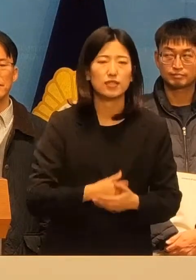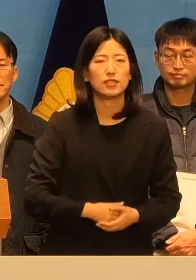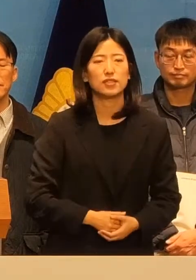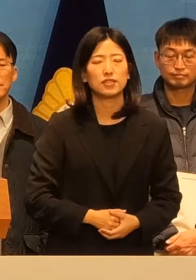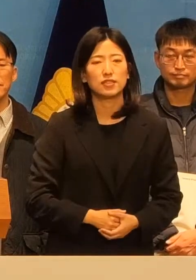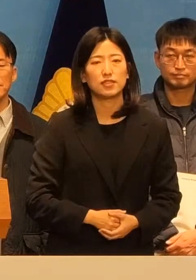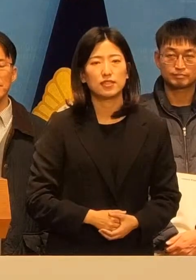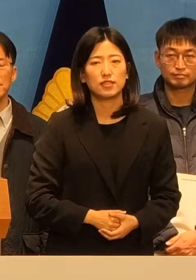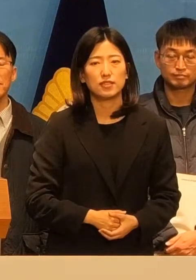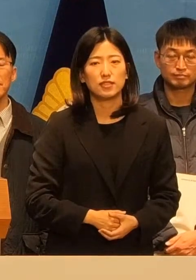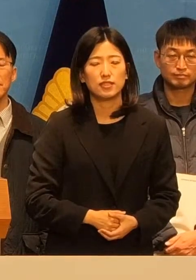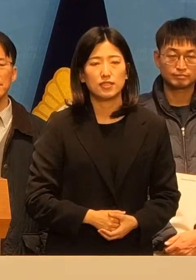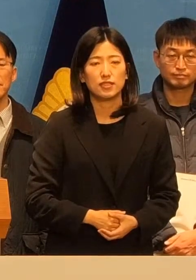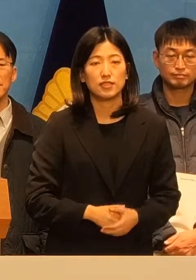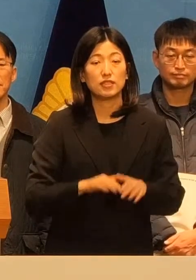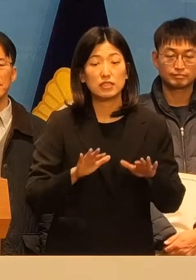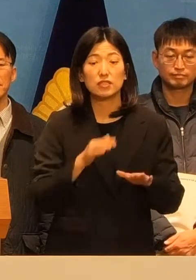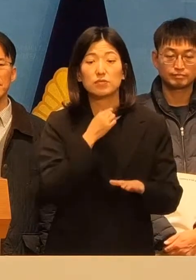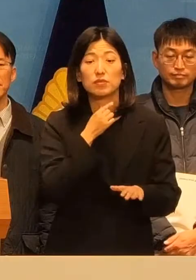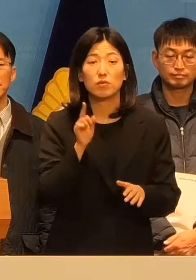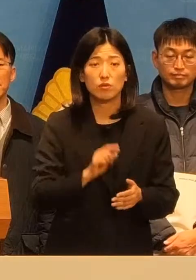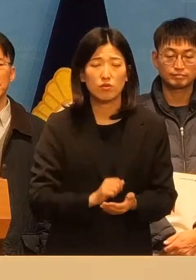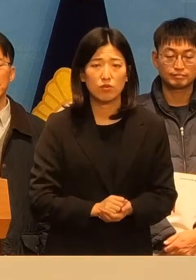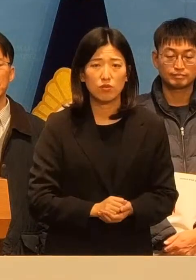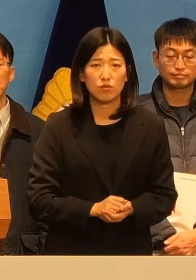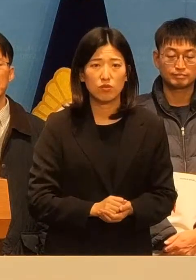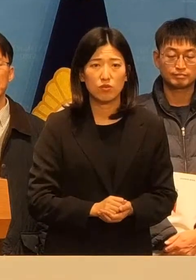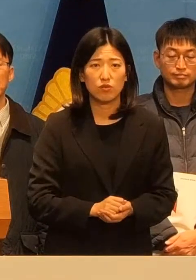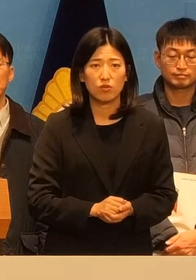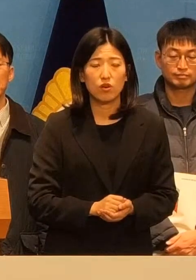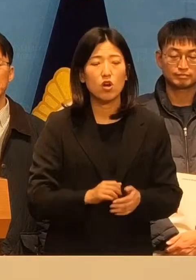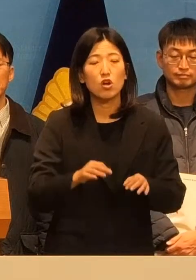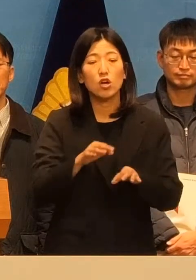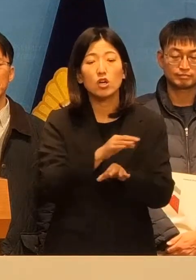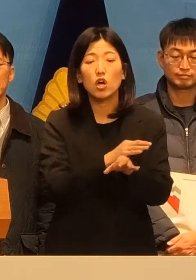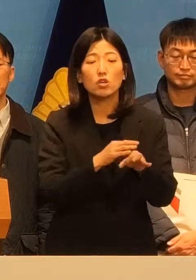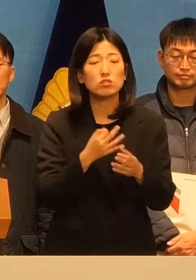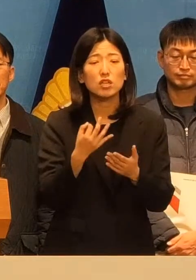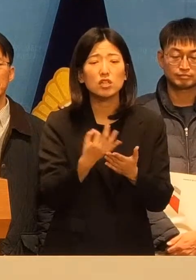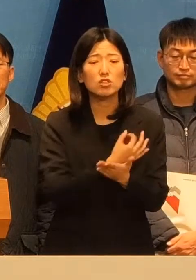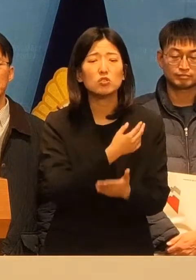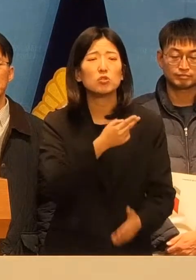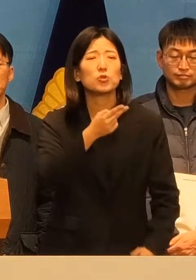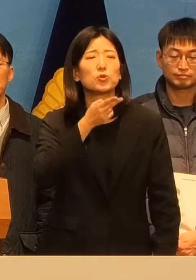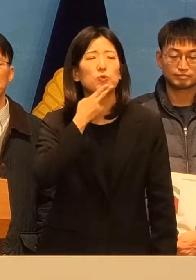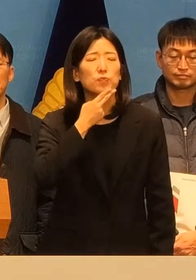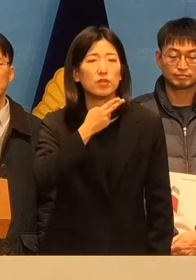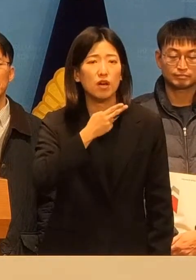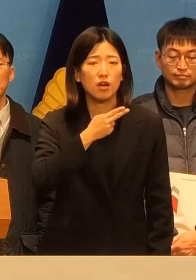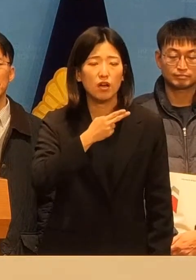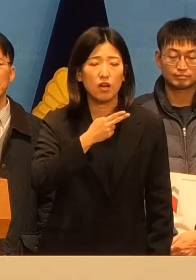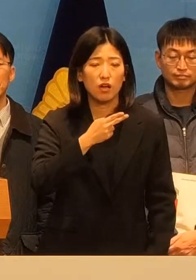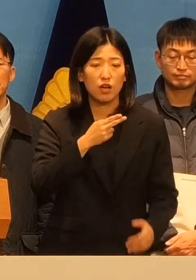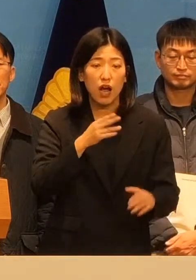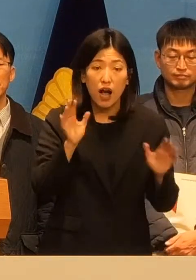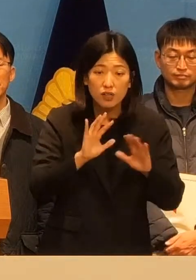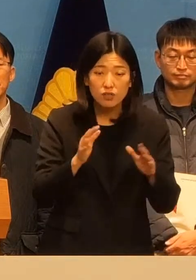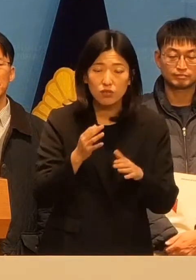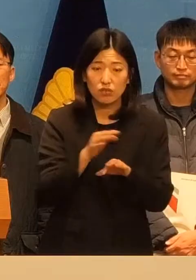지금 우리가 요구하는 것은 경제적인 타당성을 근거로 해서 요구하는 것이